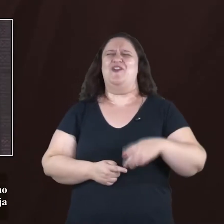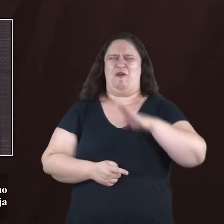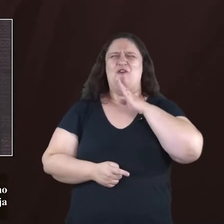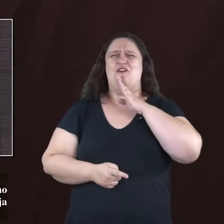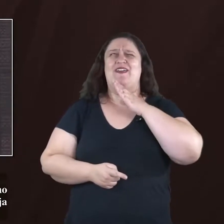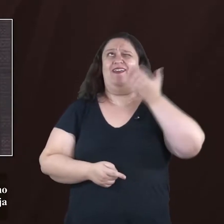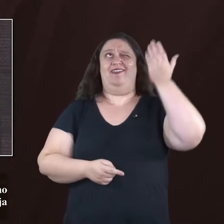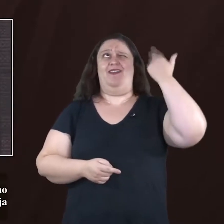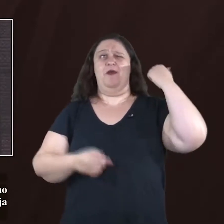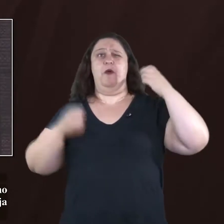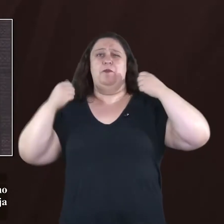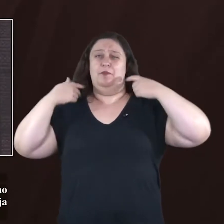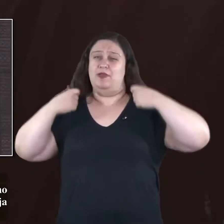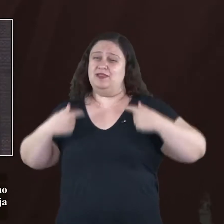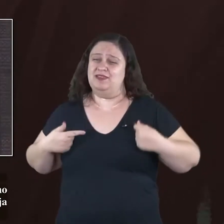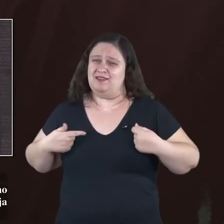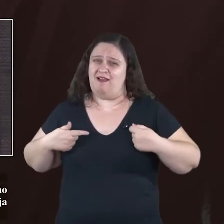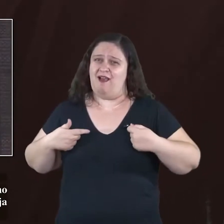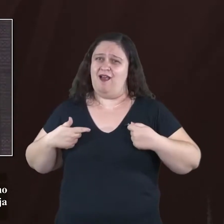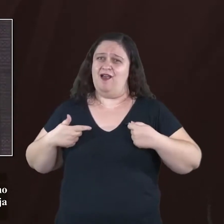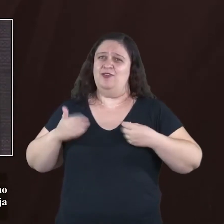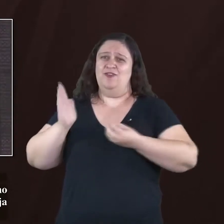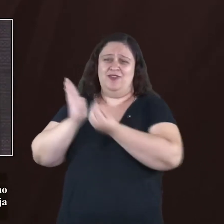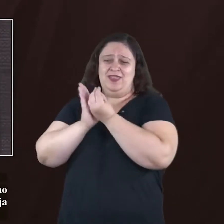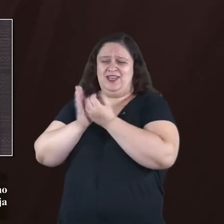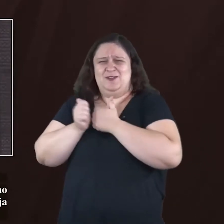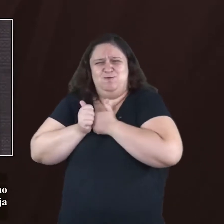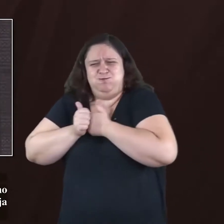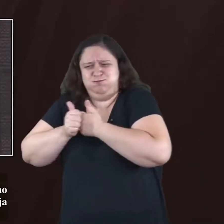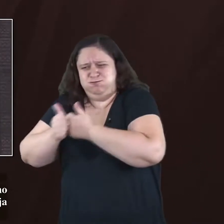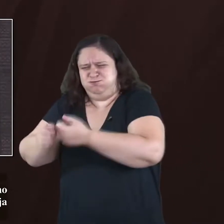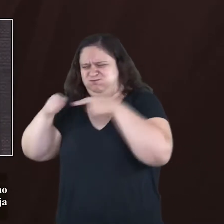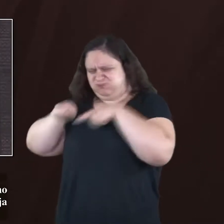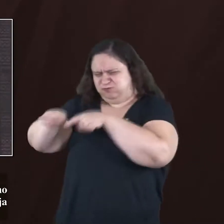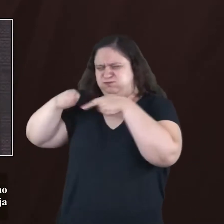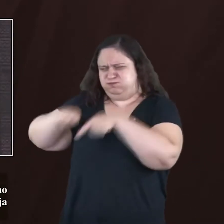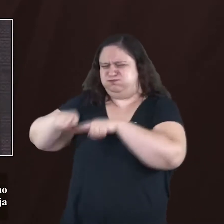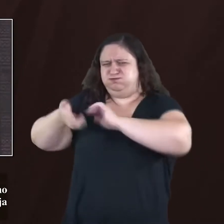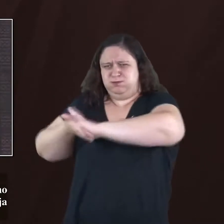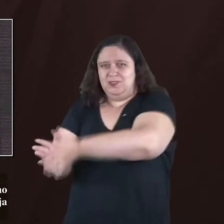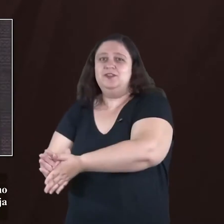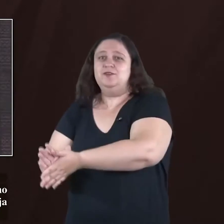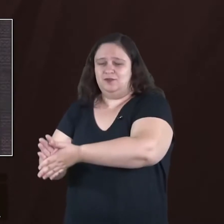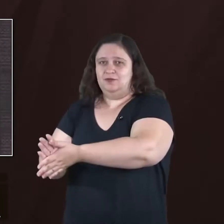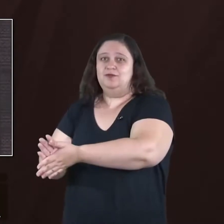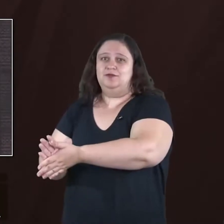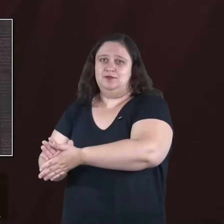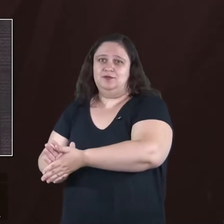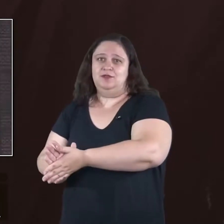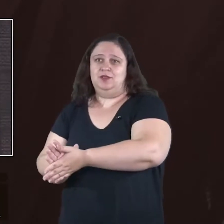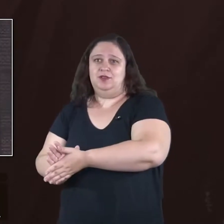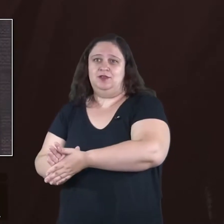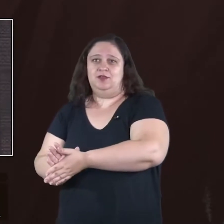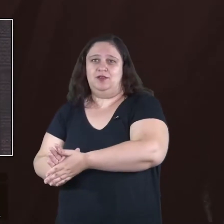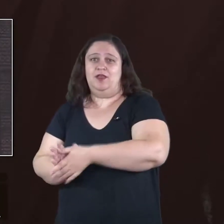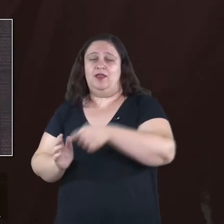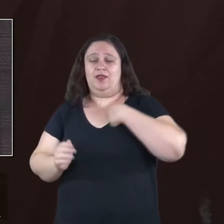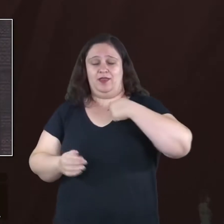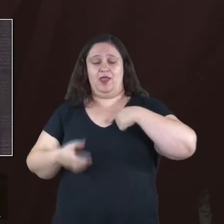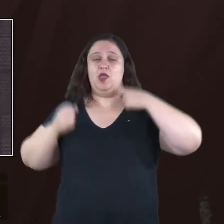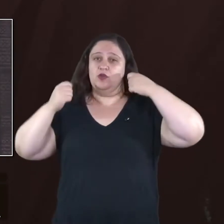como sobremaneira perseguia eu a igreja de Deus e a devastava. E na minha nação, quanto ao